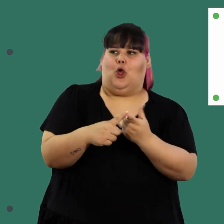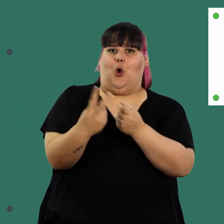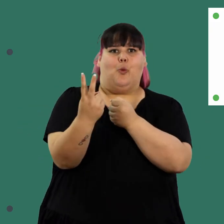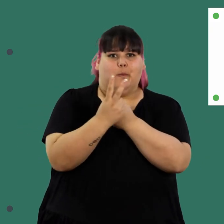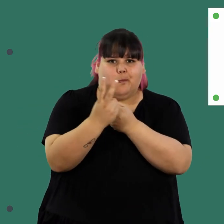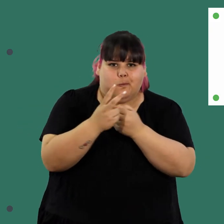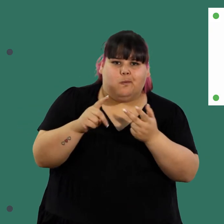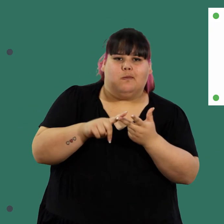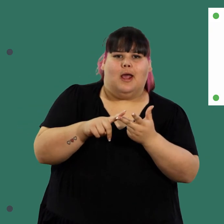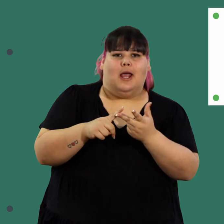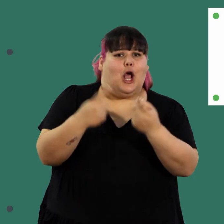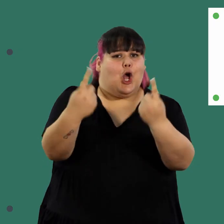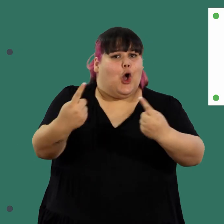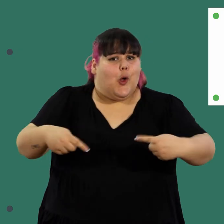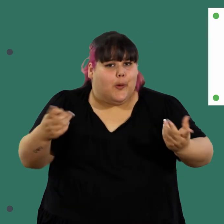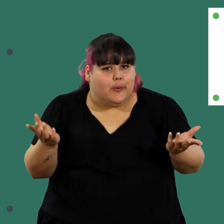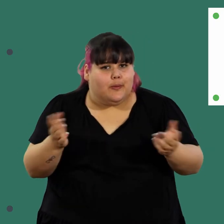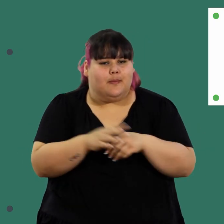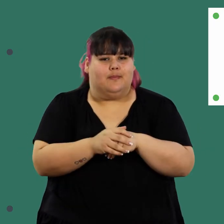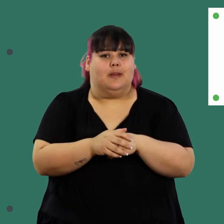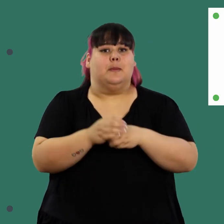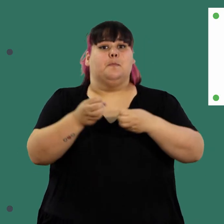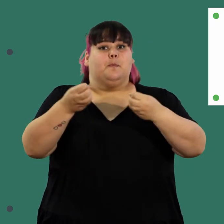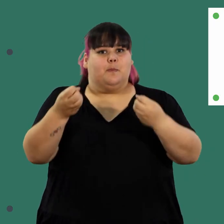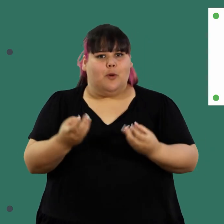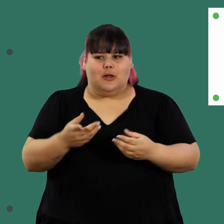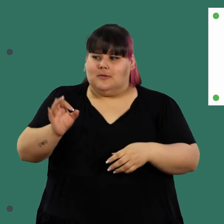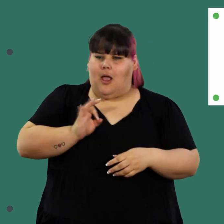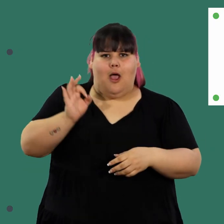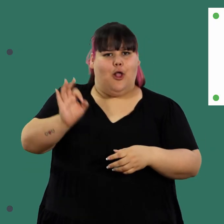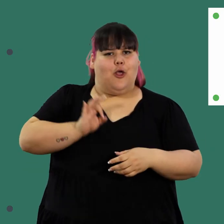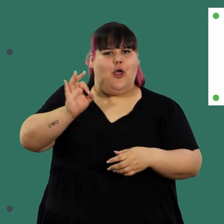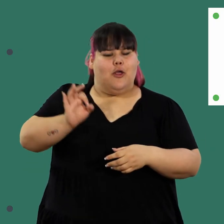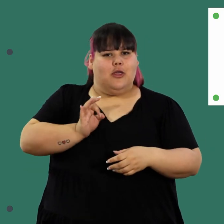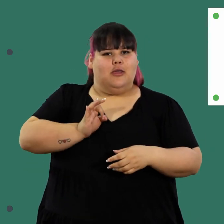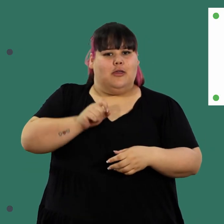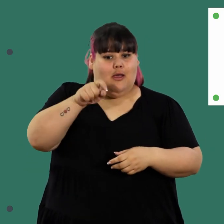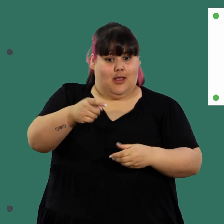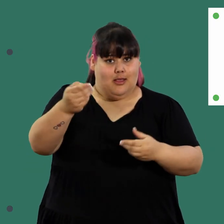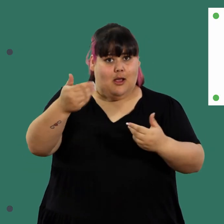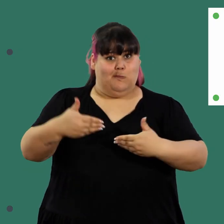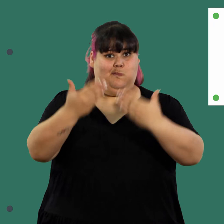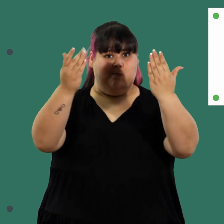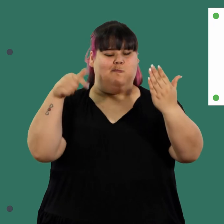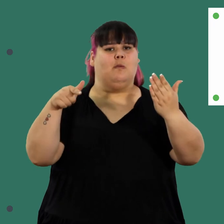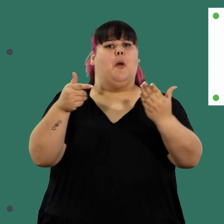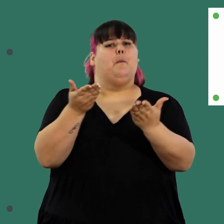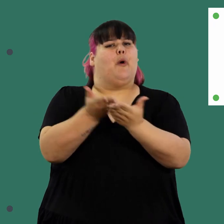medios Por eso cada año está conmemoración propone un nuevo lema